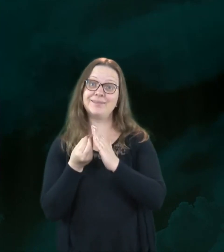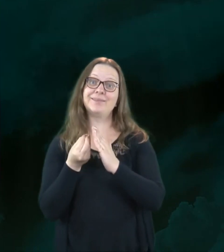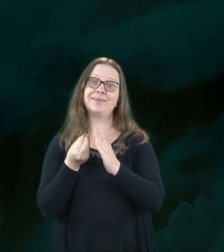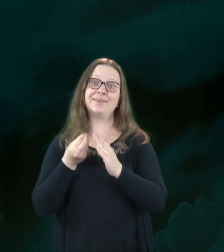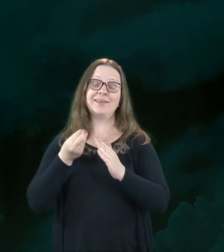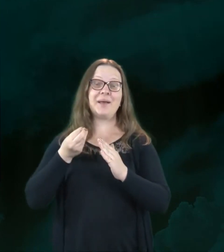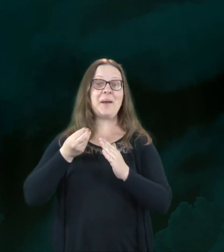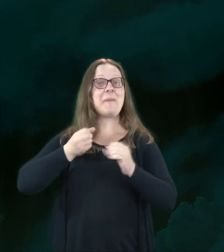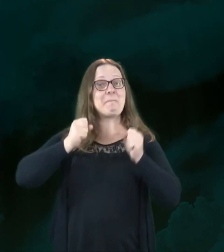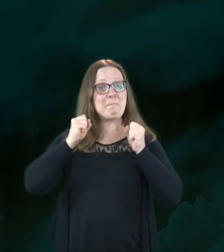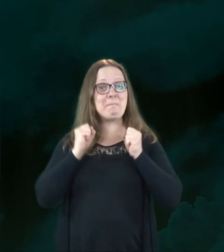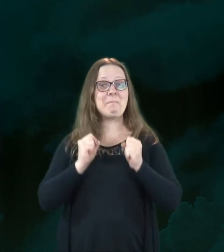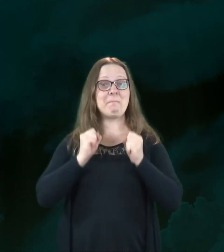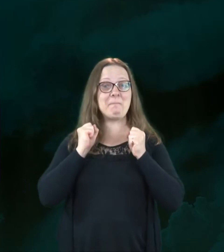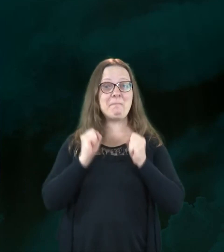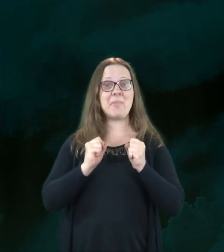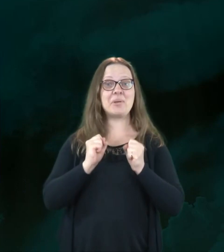acontecer.